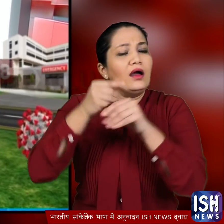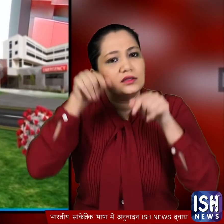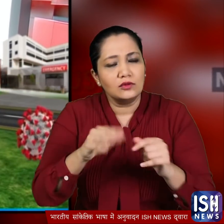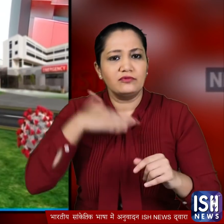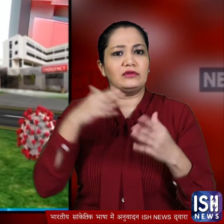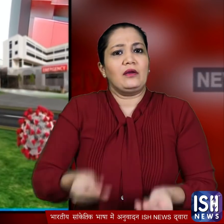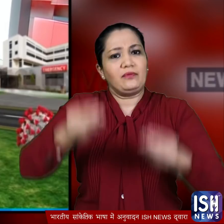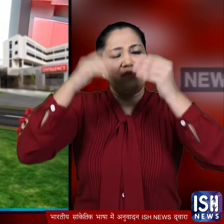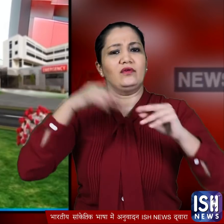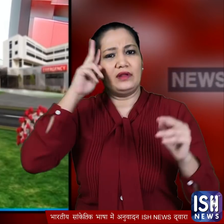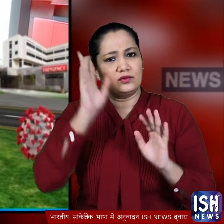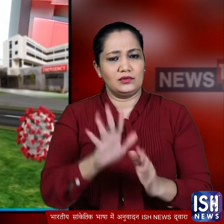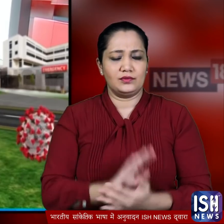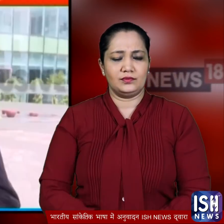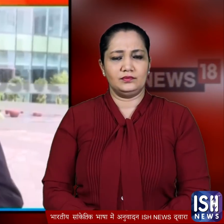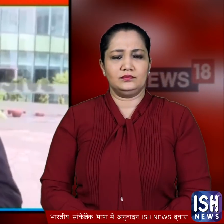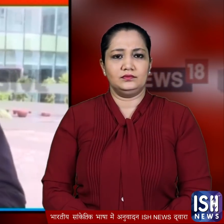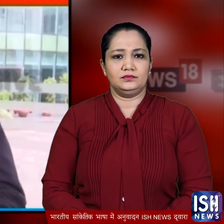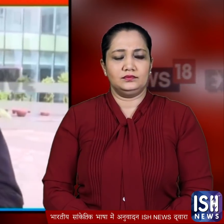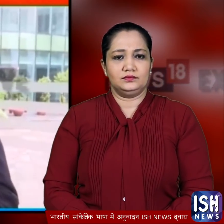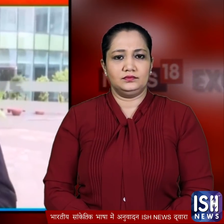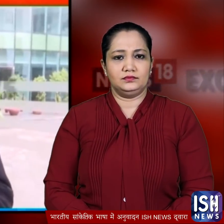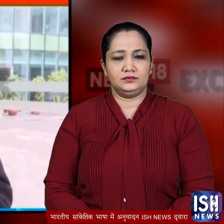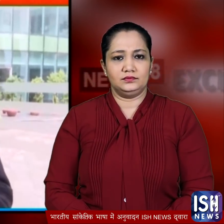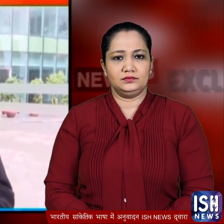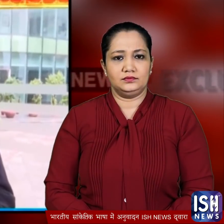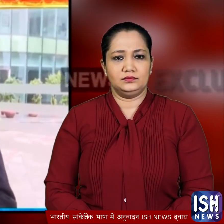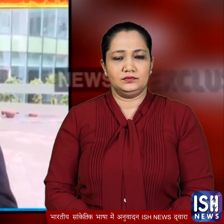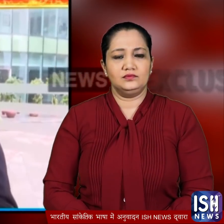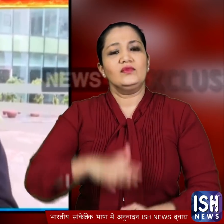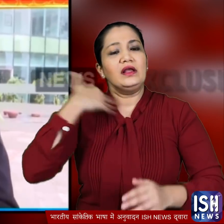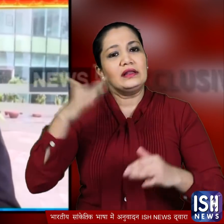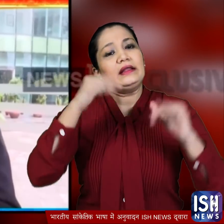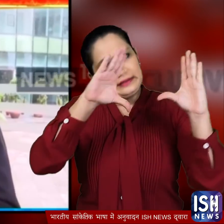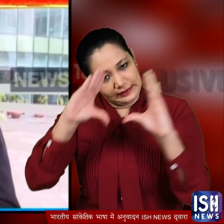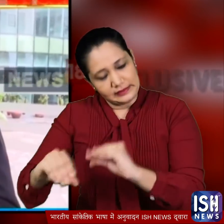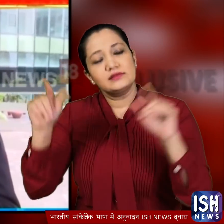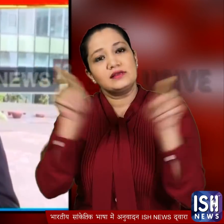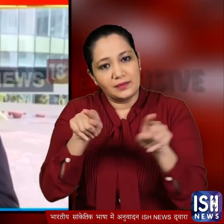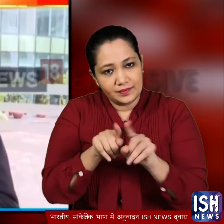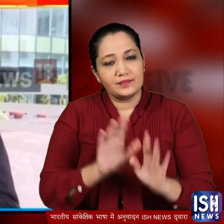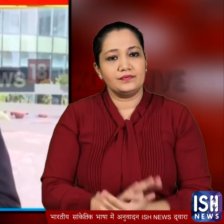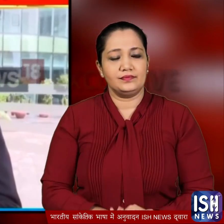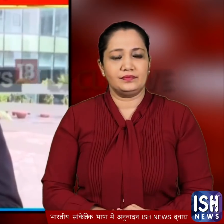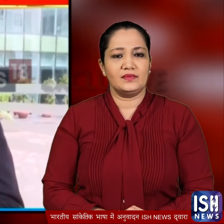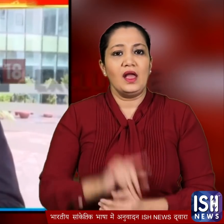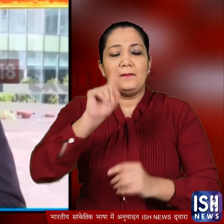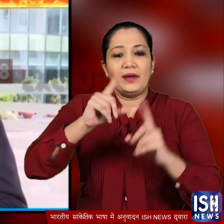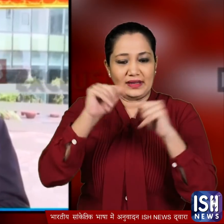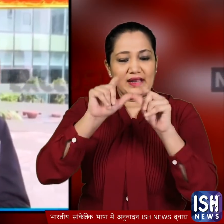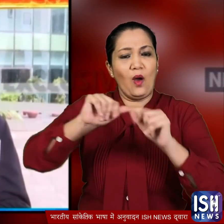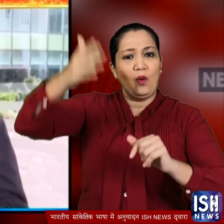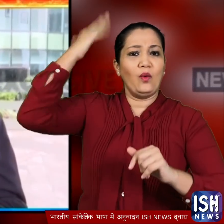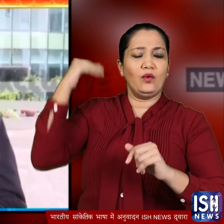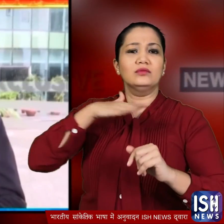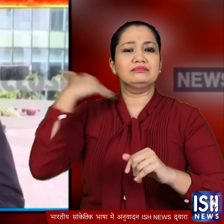का आंकड़ा ज्यादा दिख रहा। As the cases are declining, the deaths are also declining, but because there is